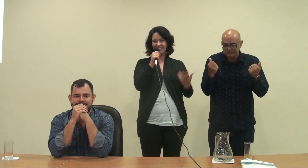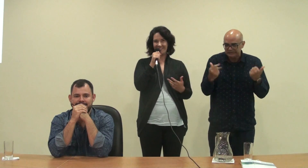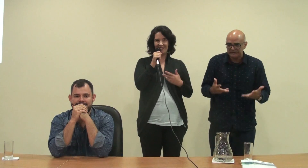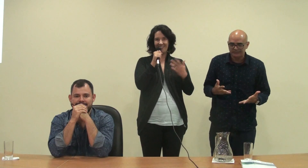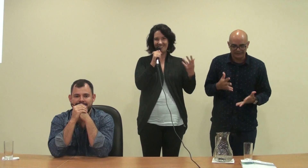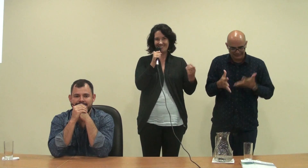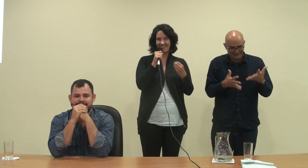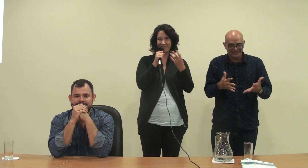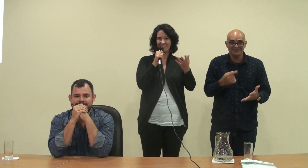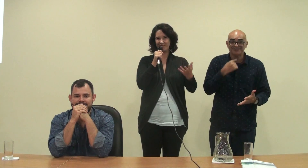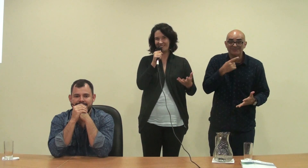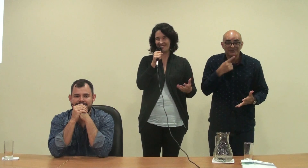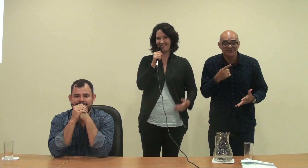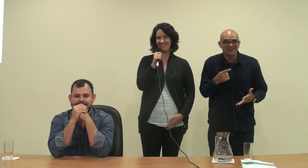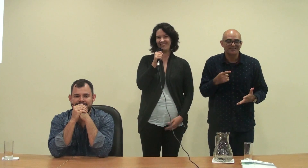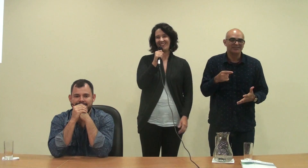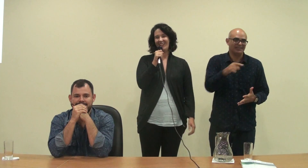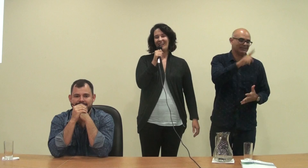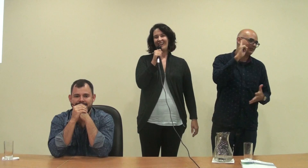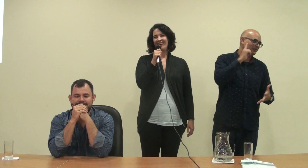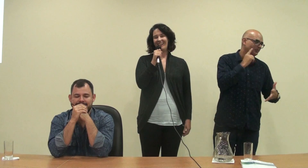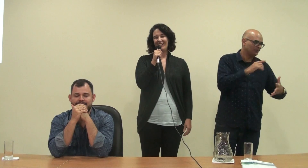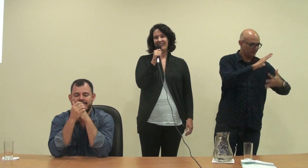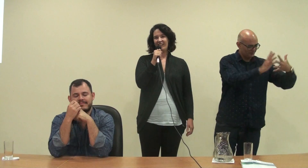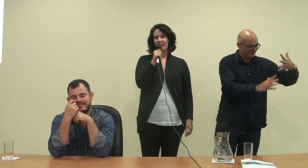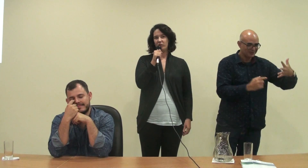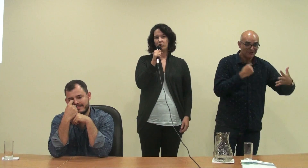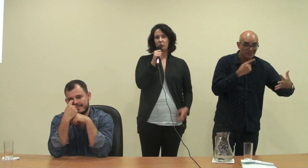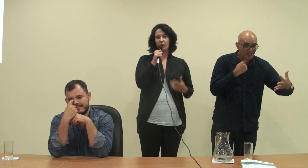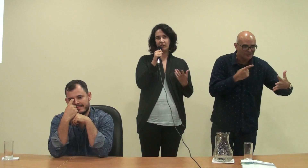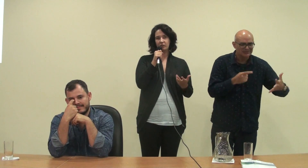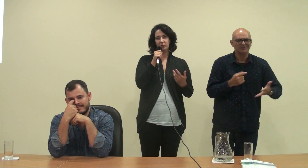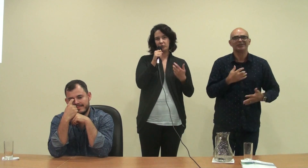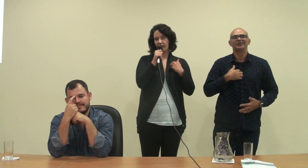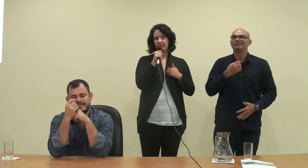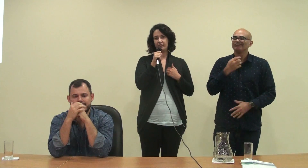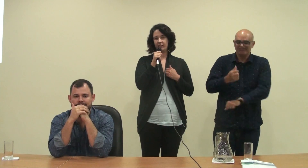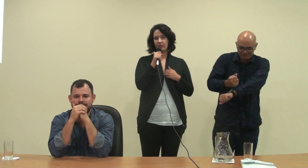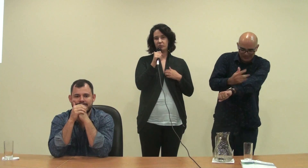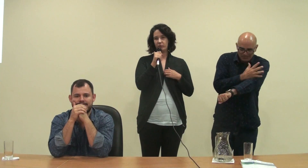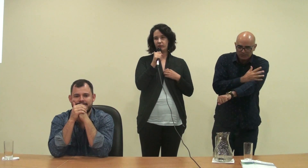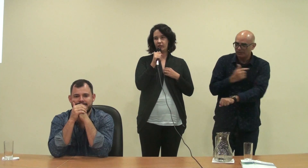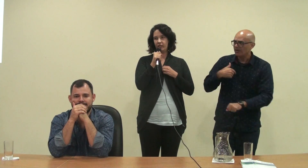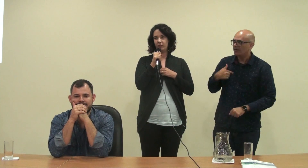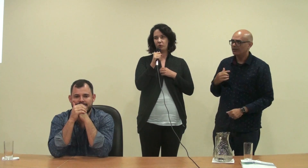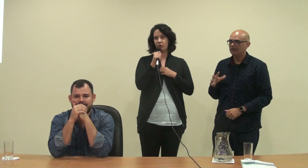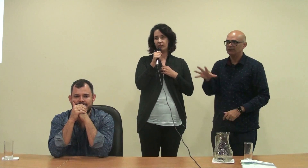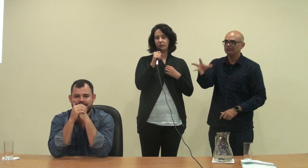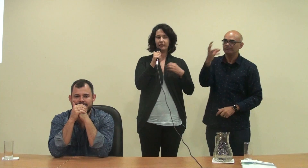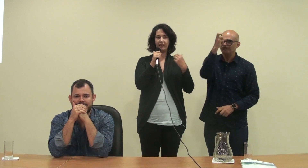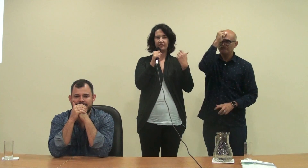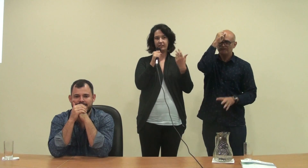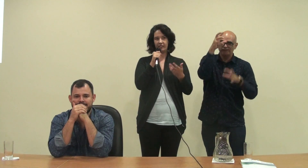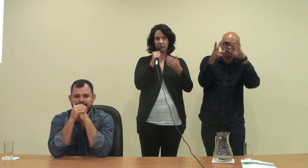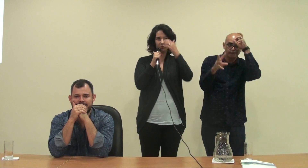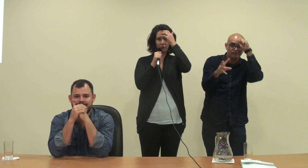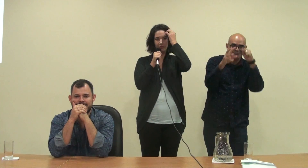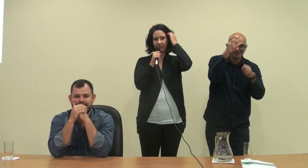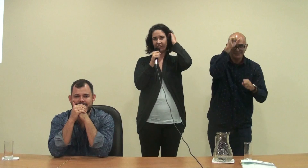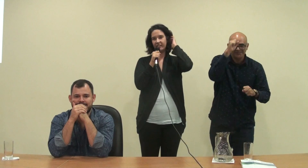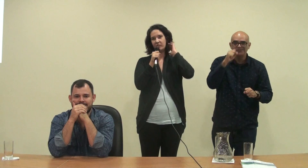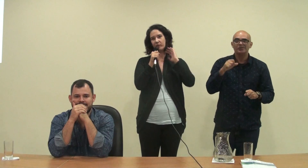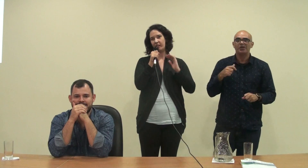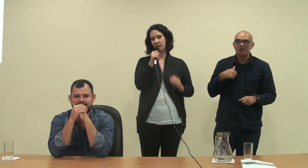ou sinalizar na língua de vocês o quanto foi acrescentado para mim e o quanto tem